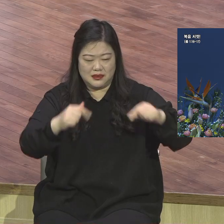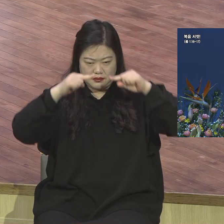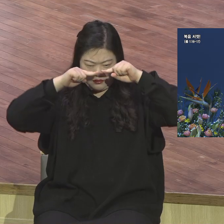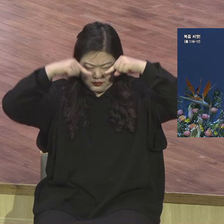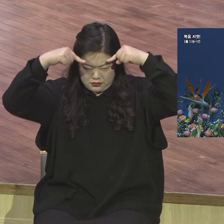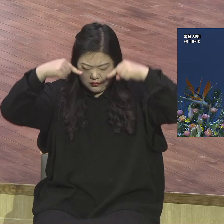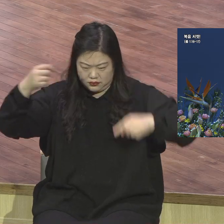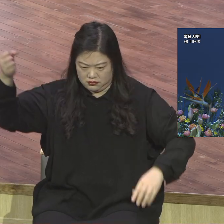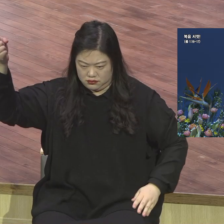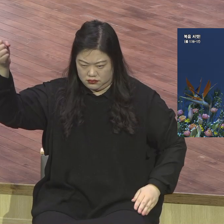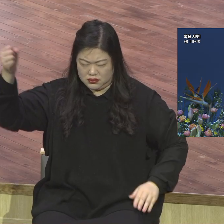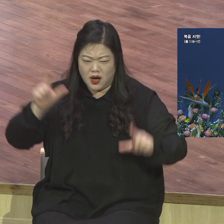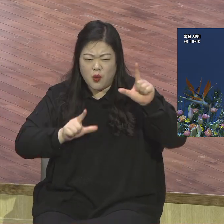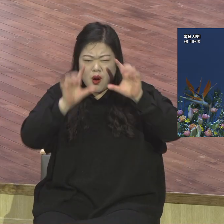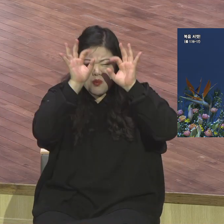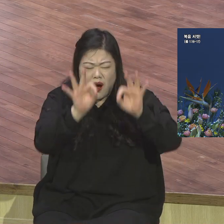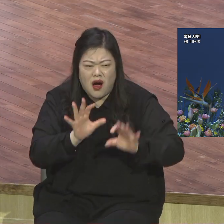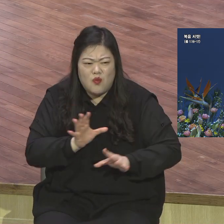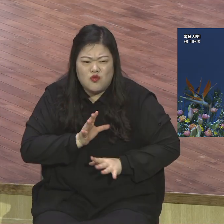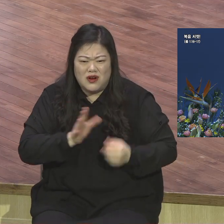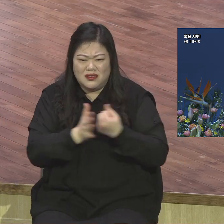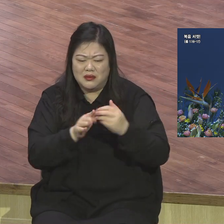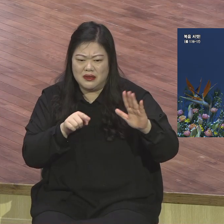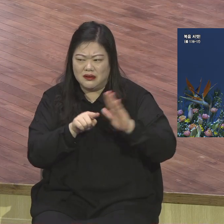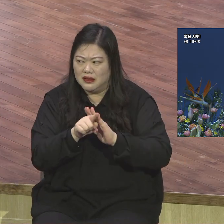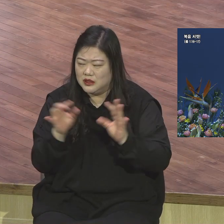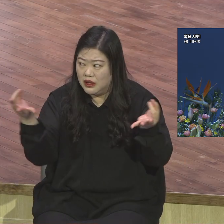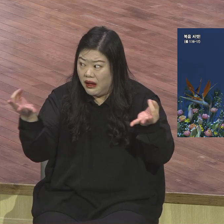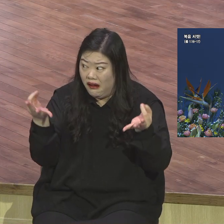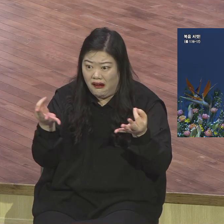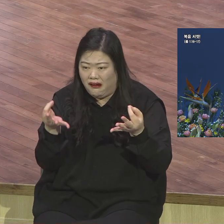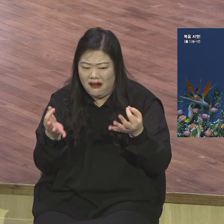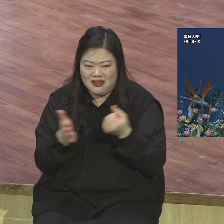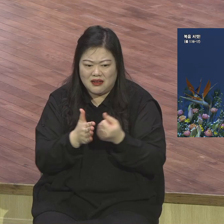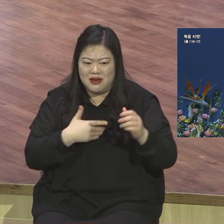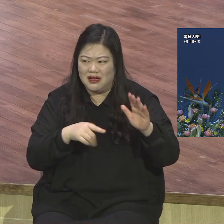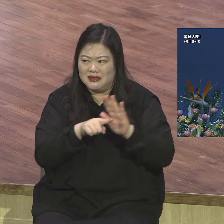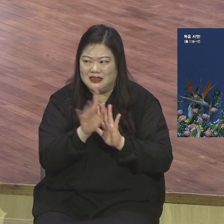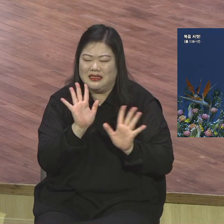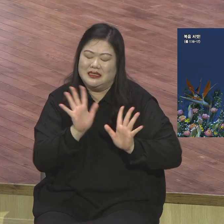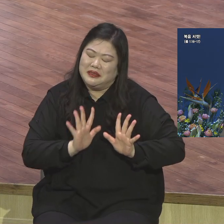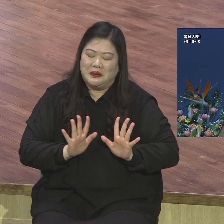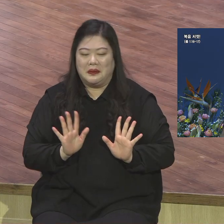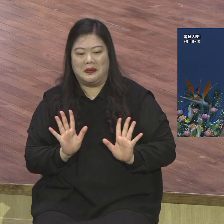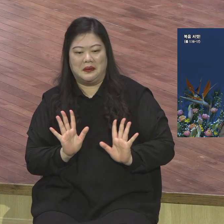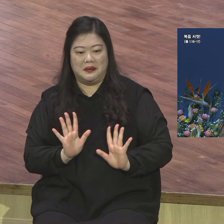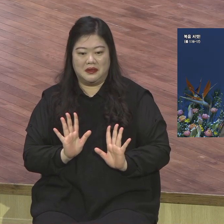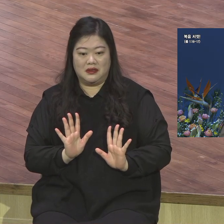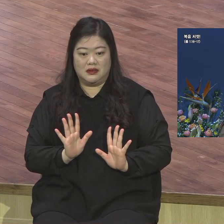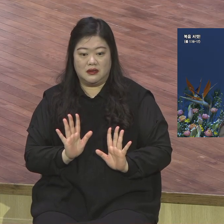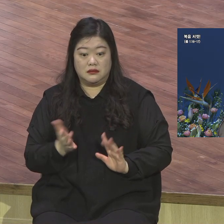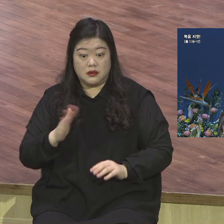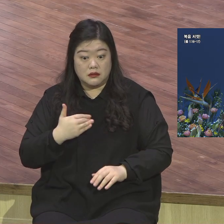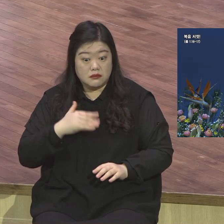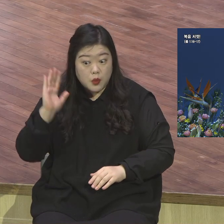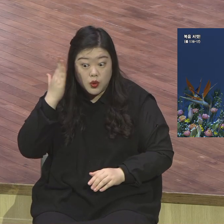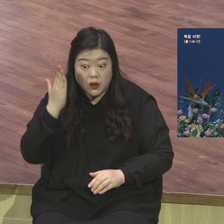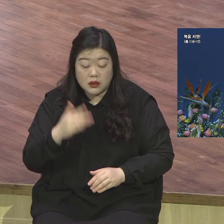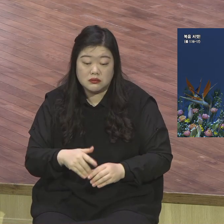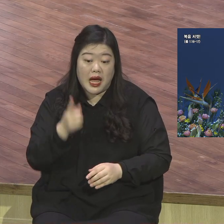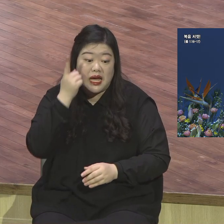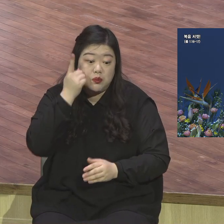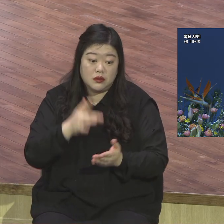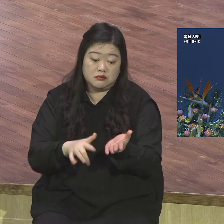남들 보기도 그렇고 그래서 안 갔는데 요즘 이 젊은 세대들은 그야말로 이